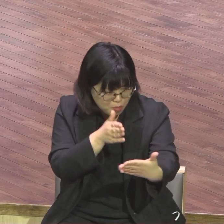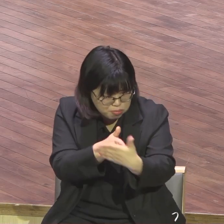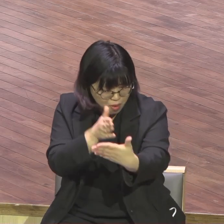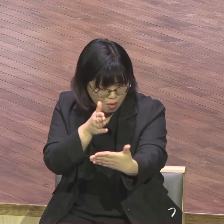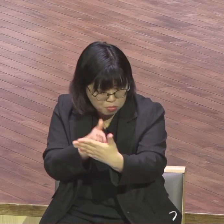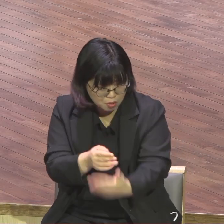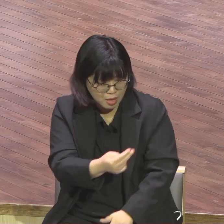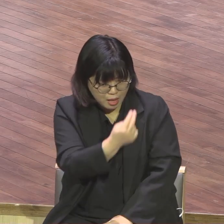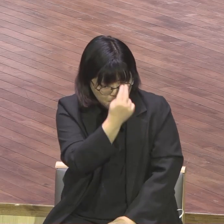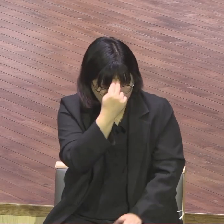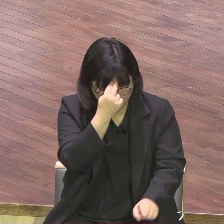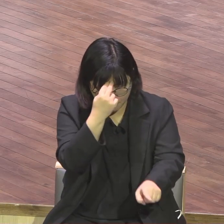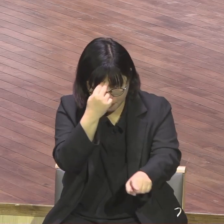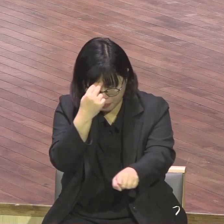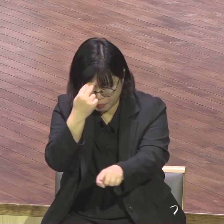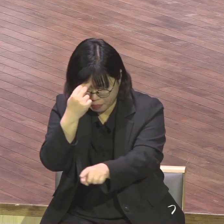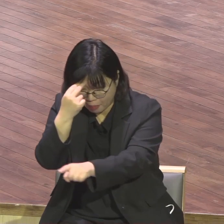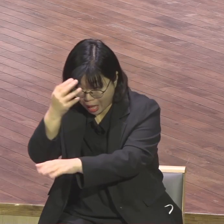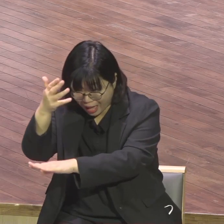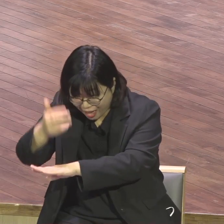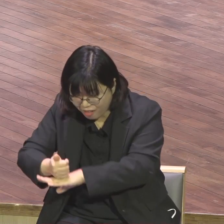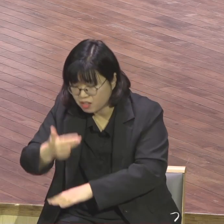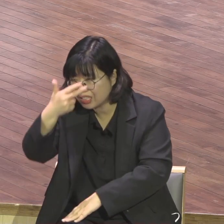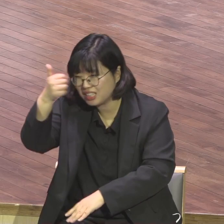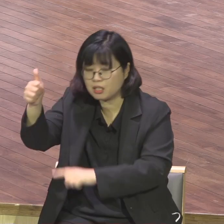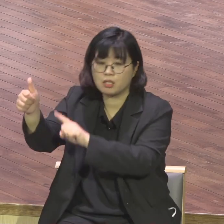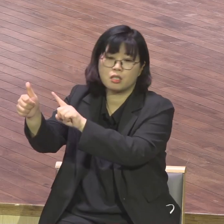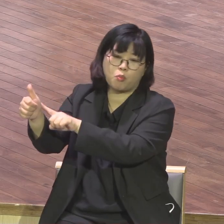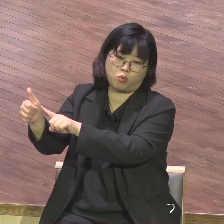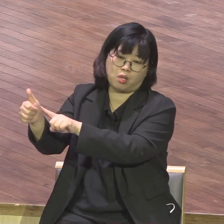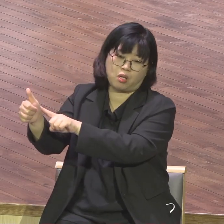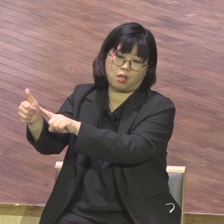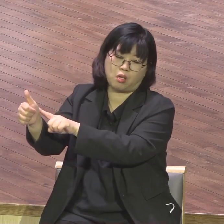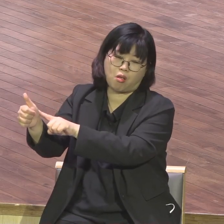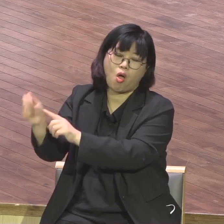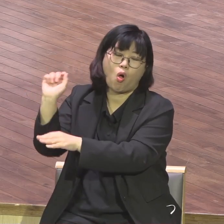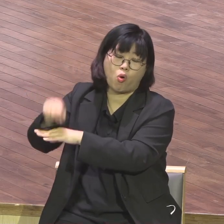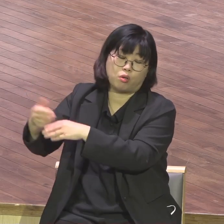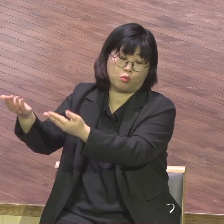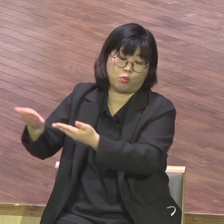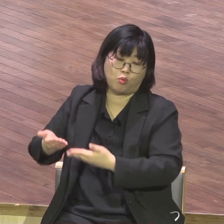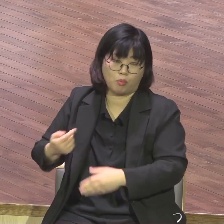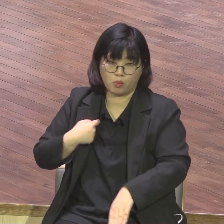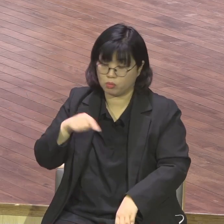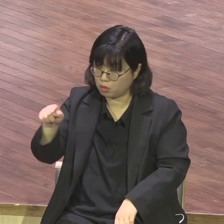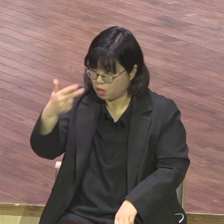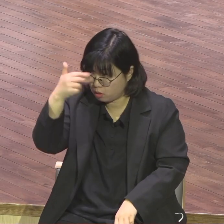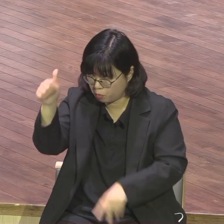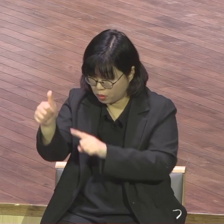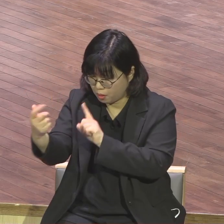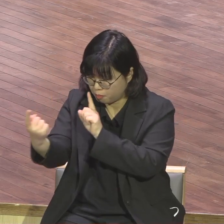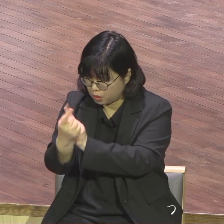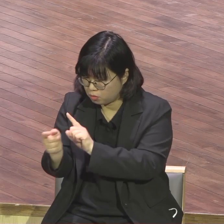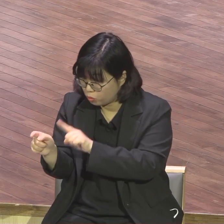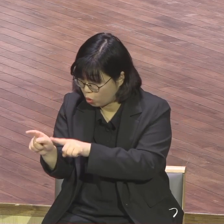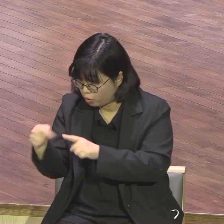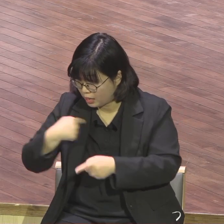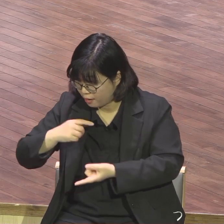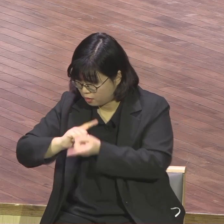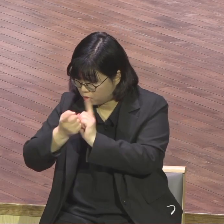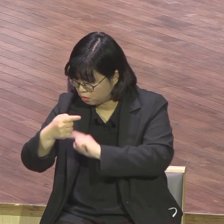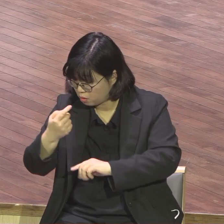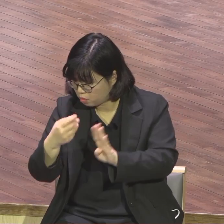도저히 내가 보낼 수 없었다. 그런데 디모데는 달랐다는 얘기예요. 바울이 말한 이